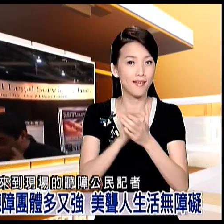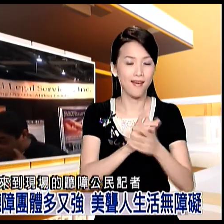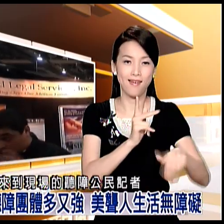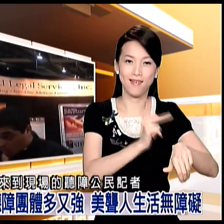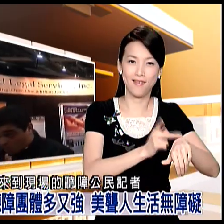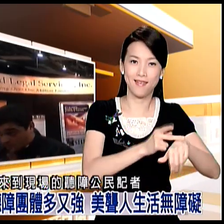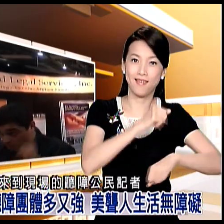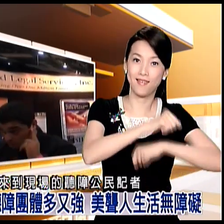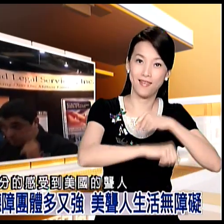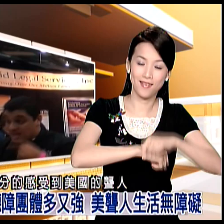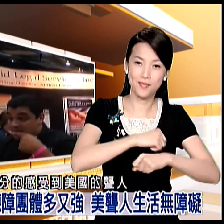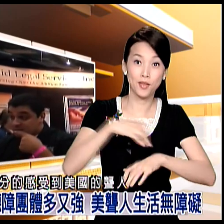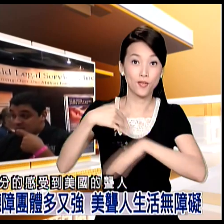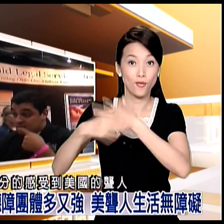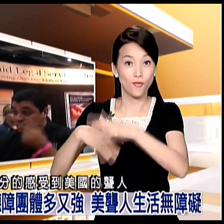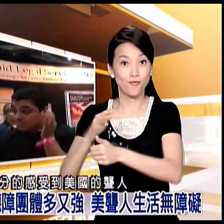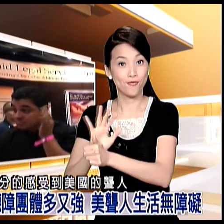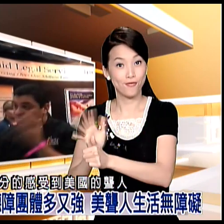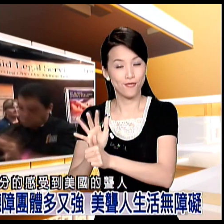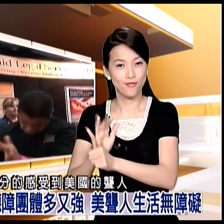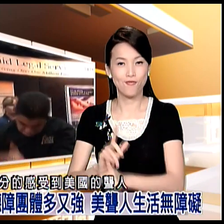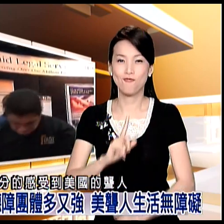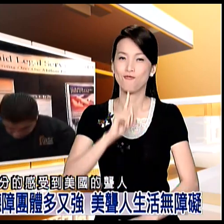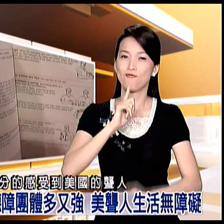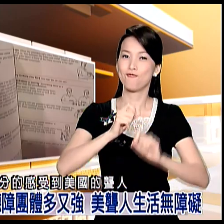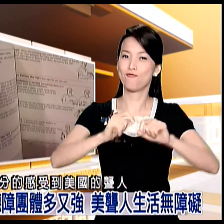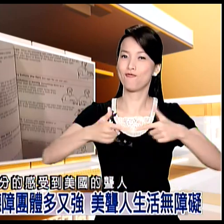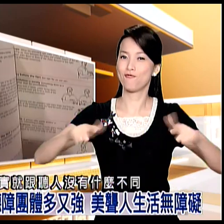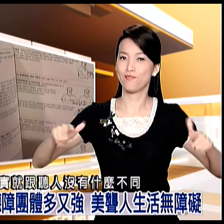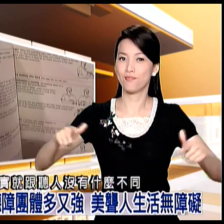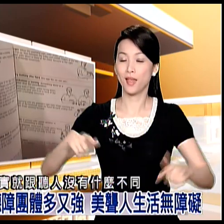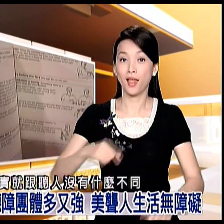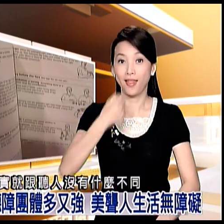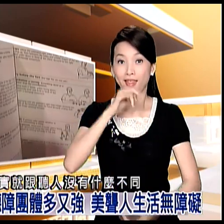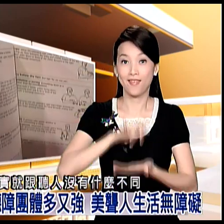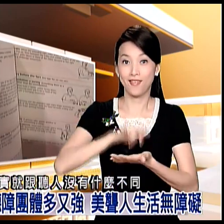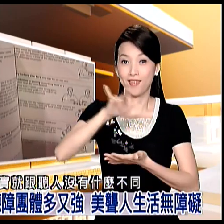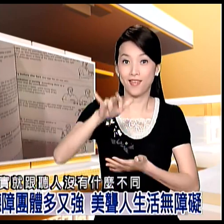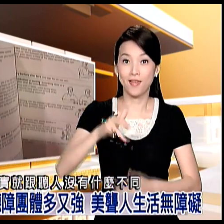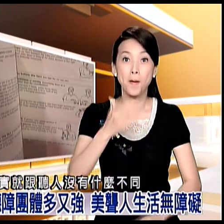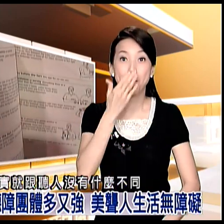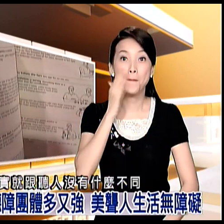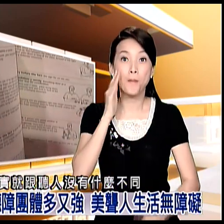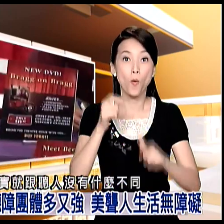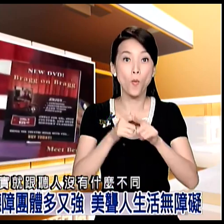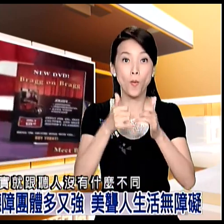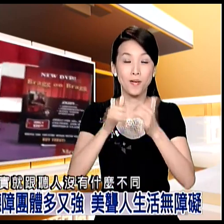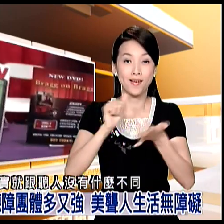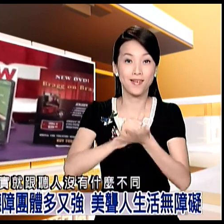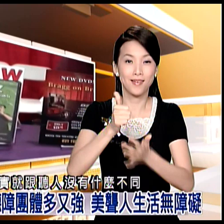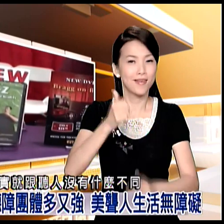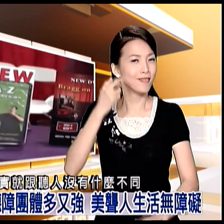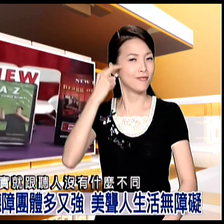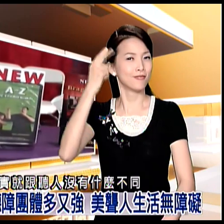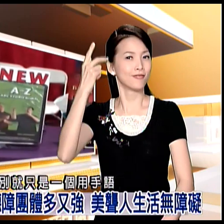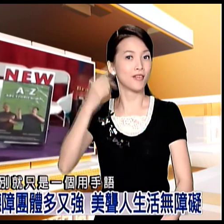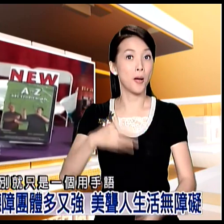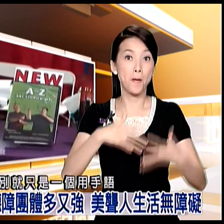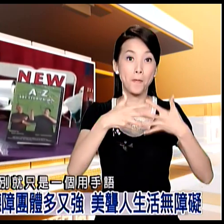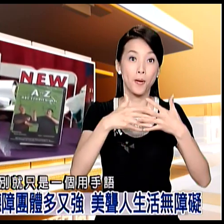公民记者充分地感受到，美国的聋人其实呢就跟听人没有什么不同，差别就只